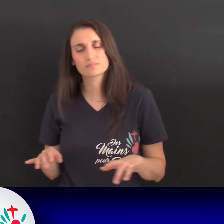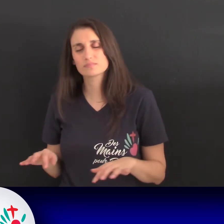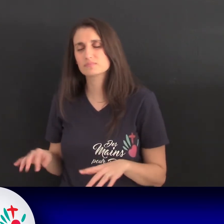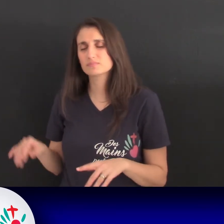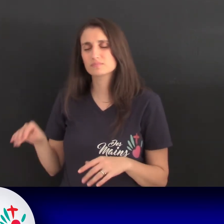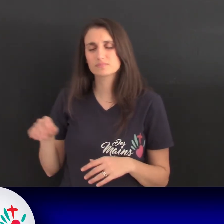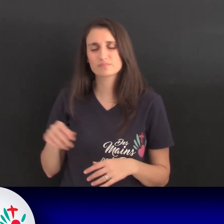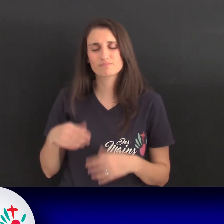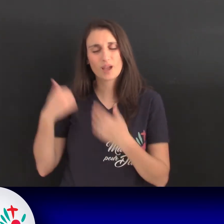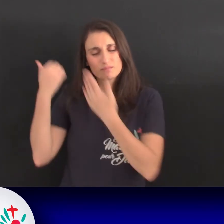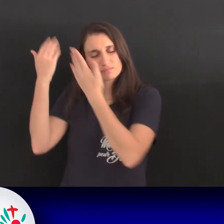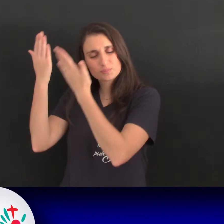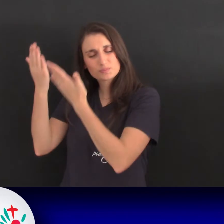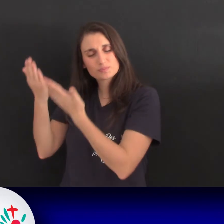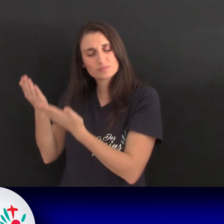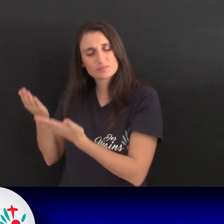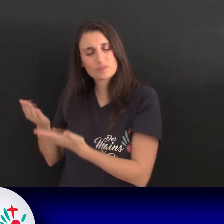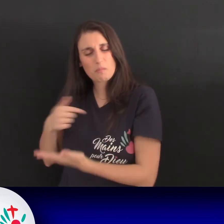Et je